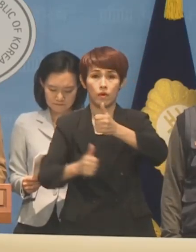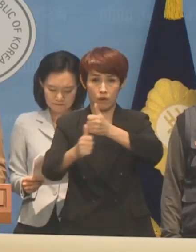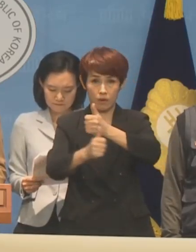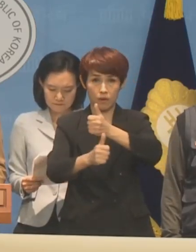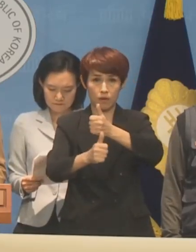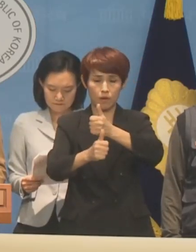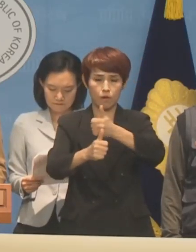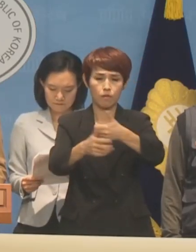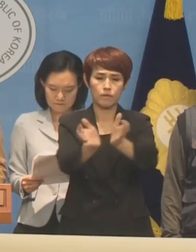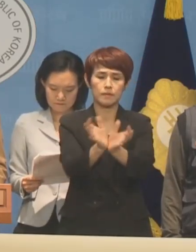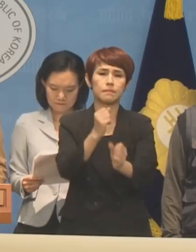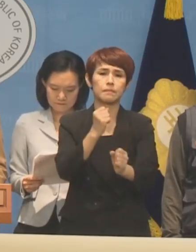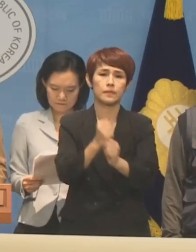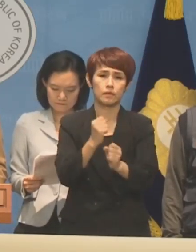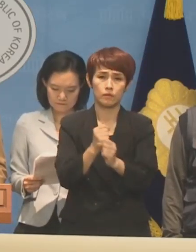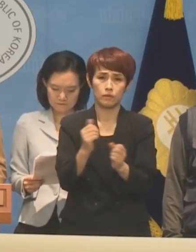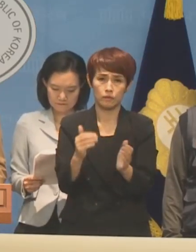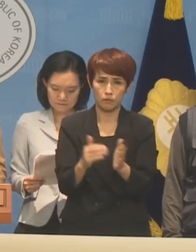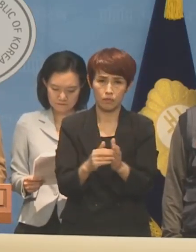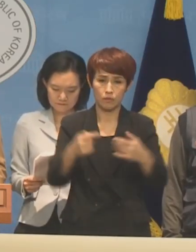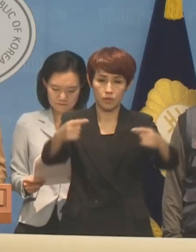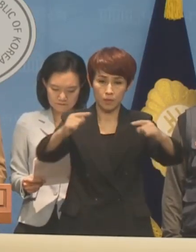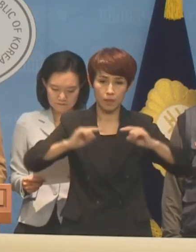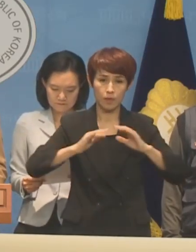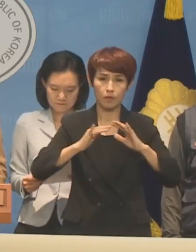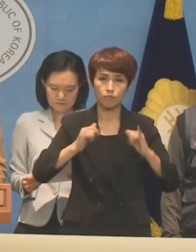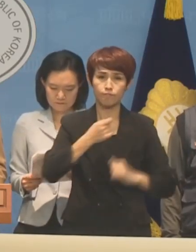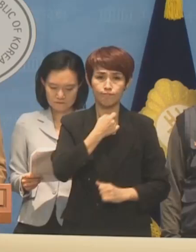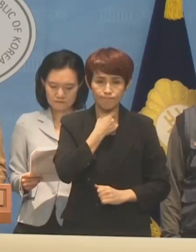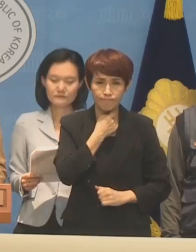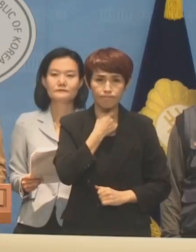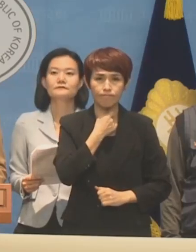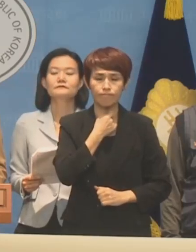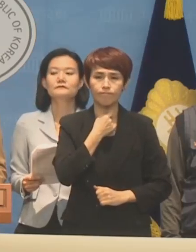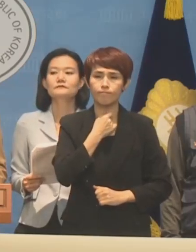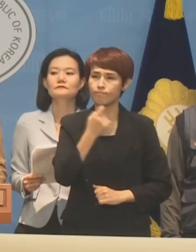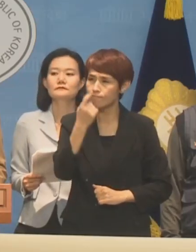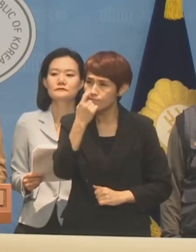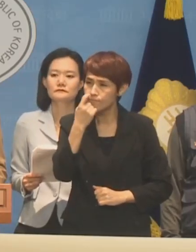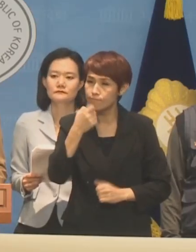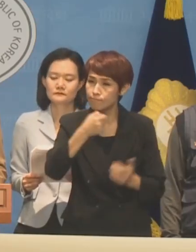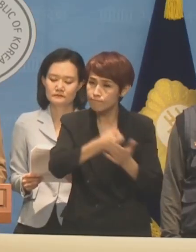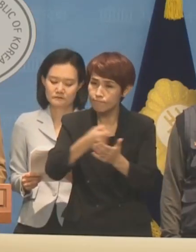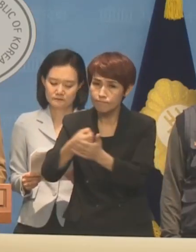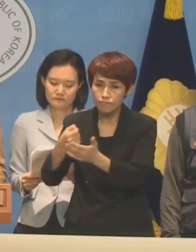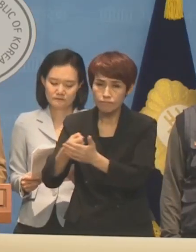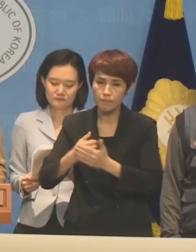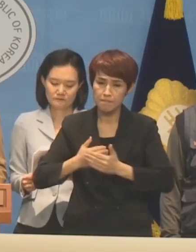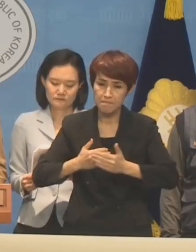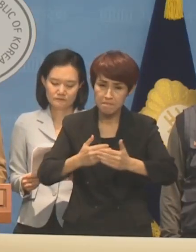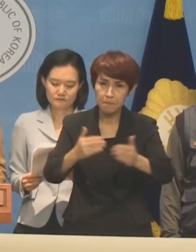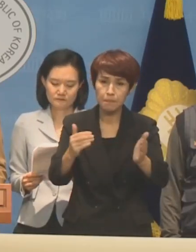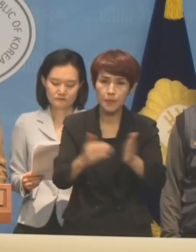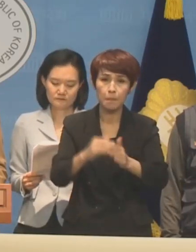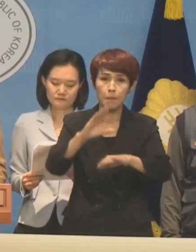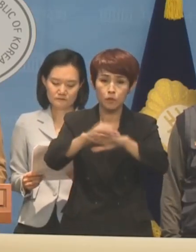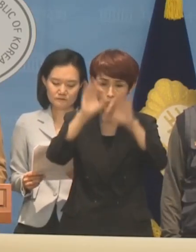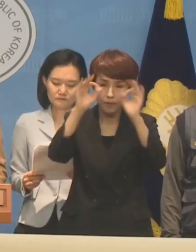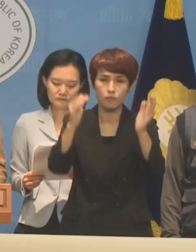수기기구를 만들어서 참가자들이 직접 학습하고 결정하는 과정이 KBS를